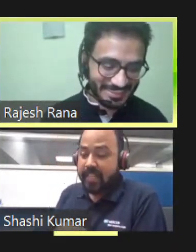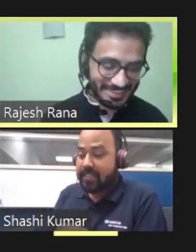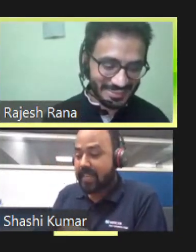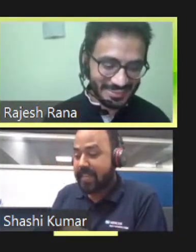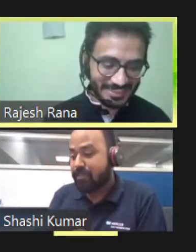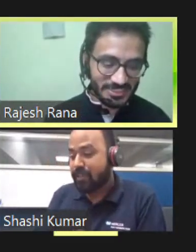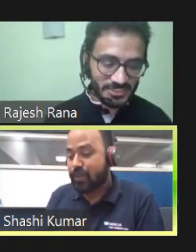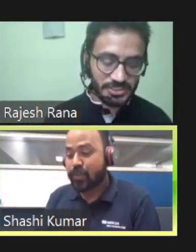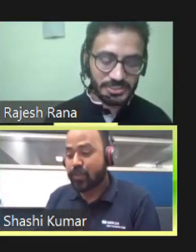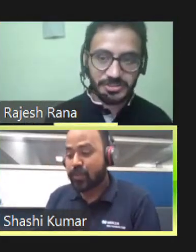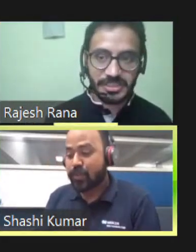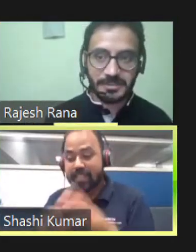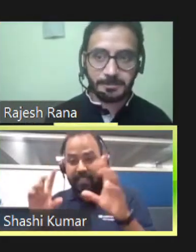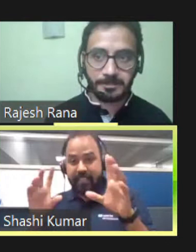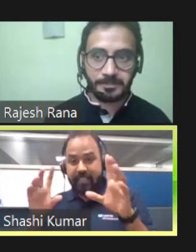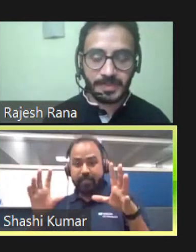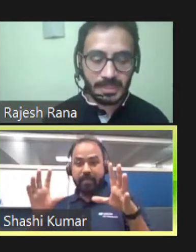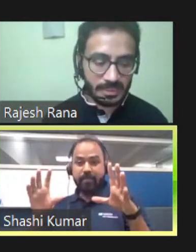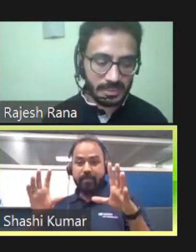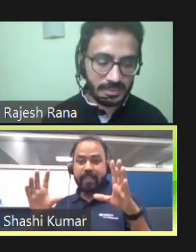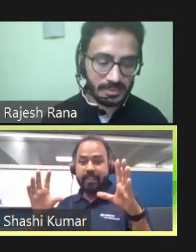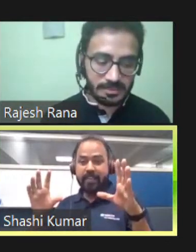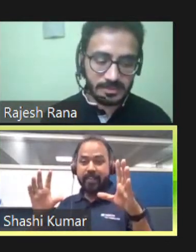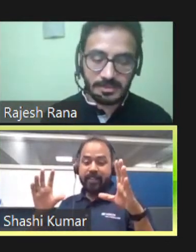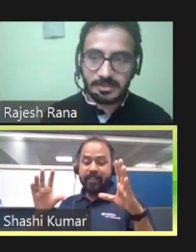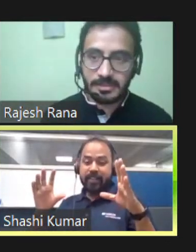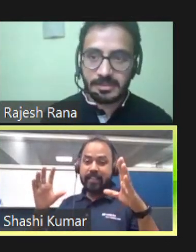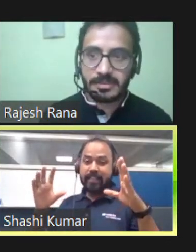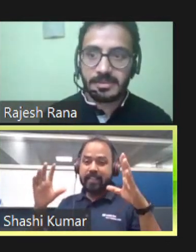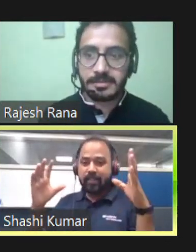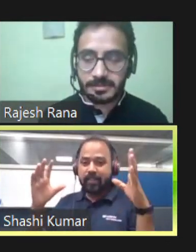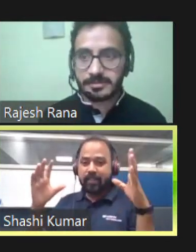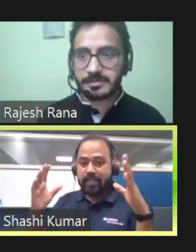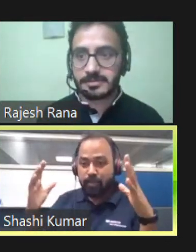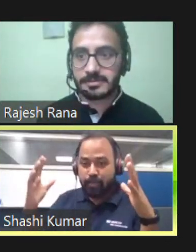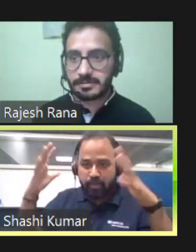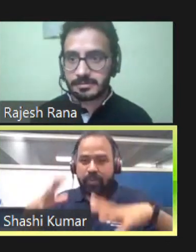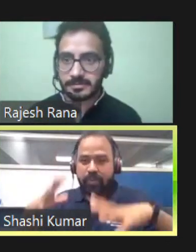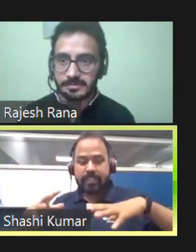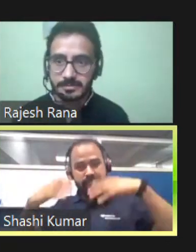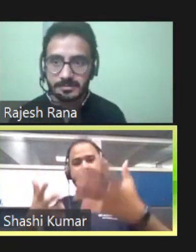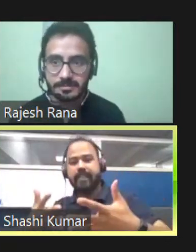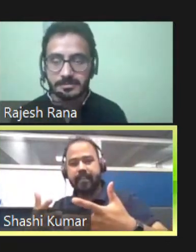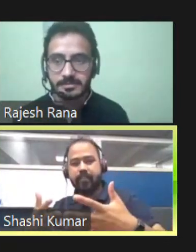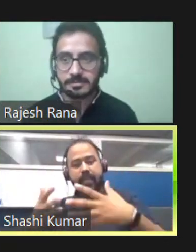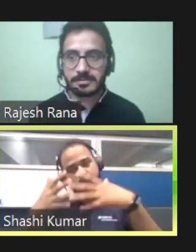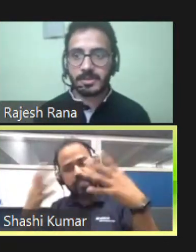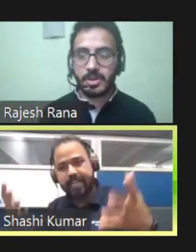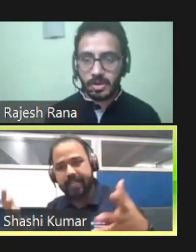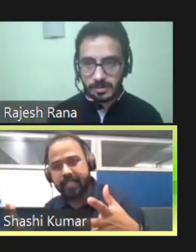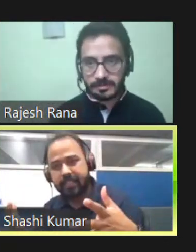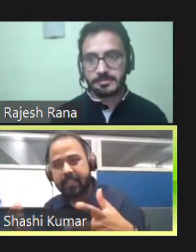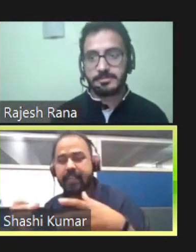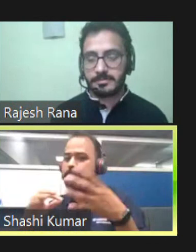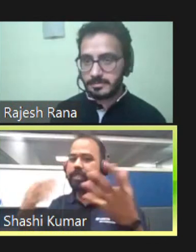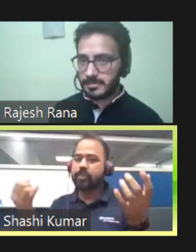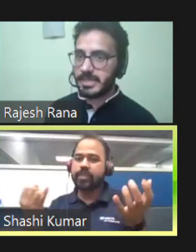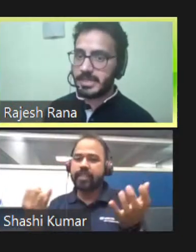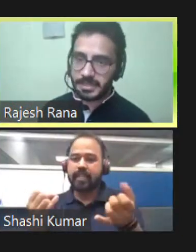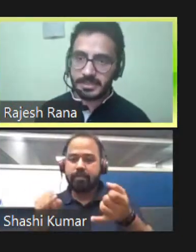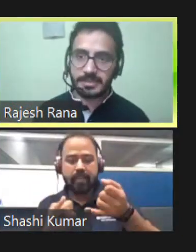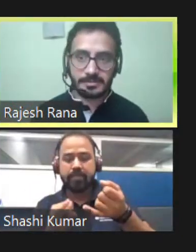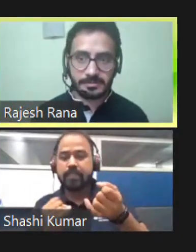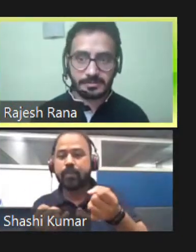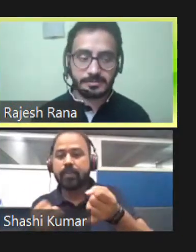सृष्टि, एनी साइन नेम फॉर यू? सृष्टि, जैसा मैंने बताया कि क्या होता है कि वो पूरी ओवरऑल, जैसे वो देख के फिर आपको एक साइन नेम देते हैं नाम से, तो